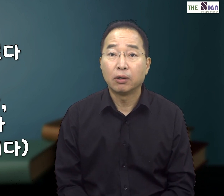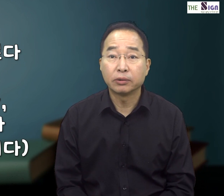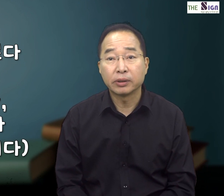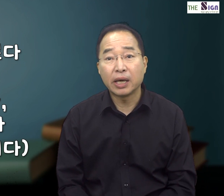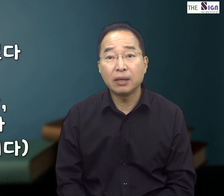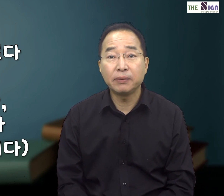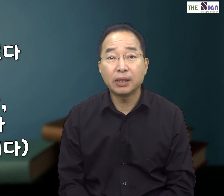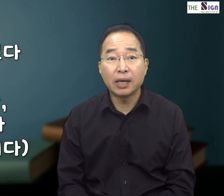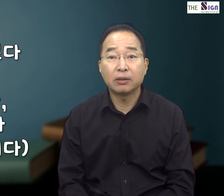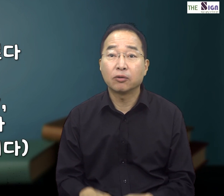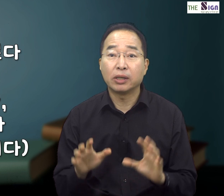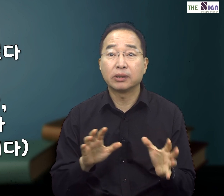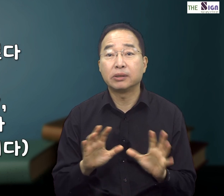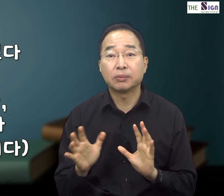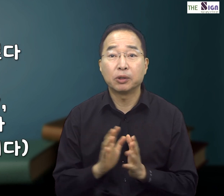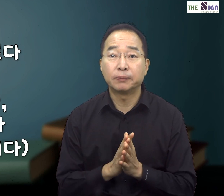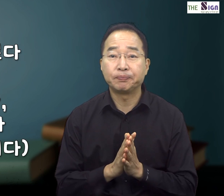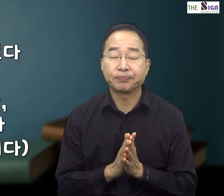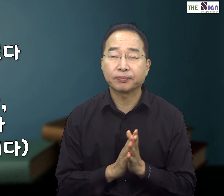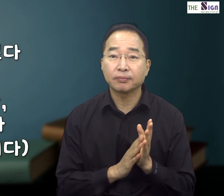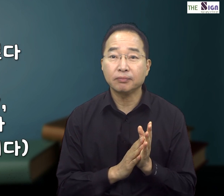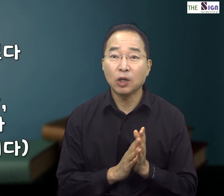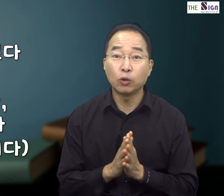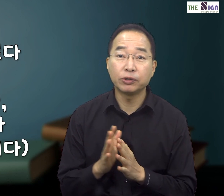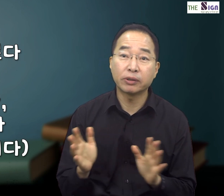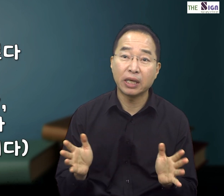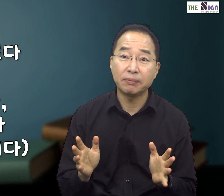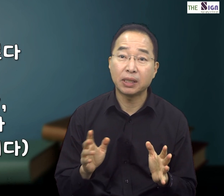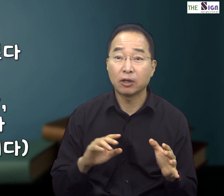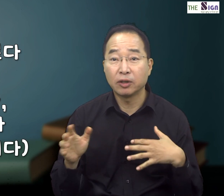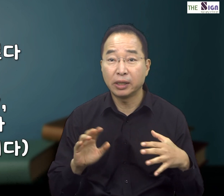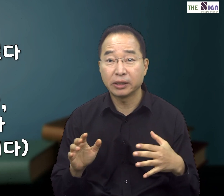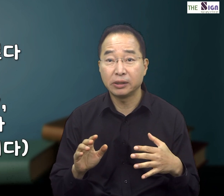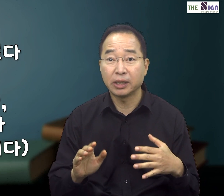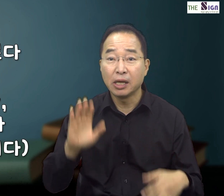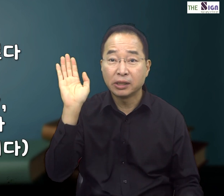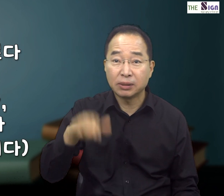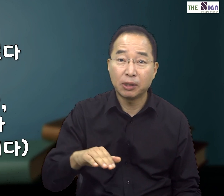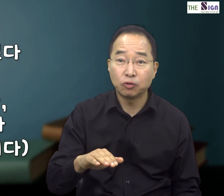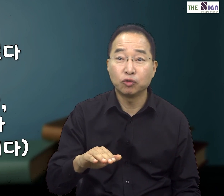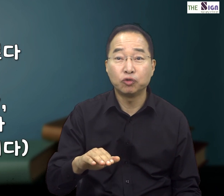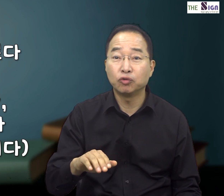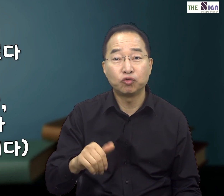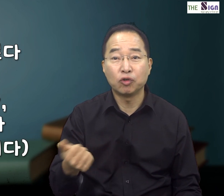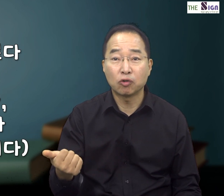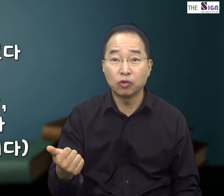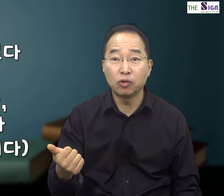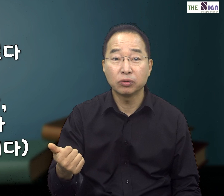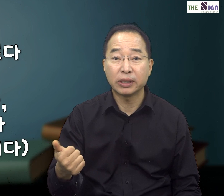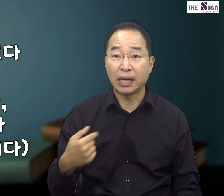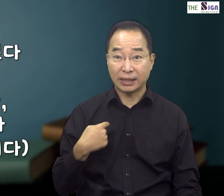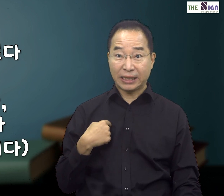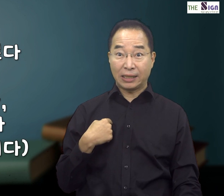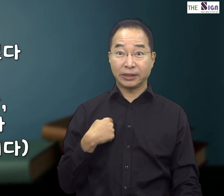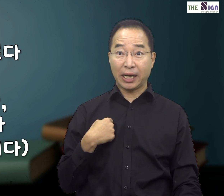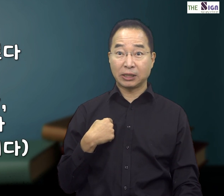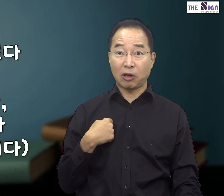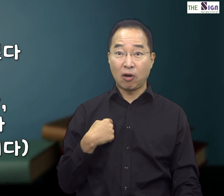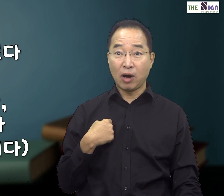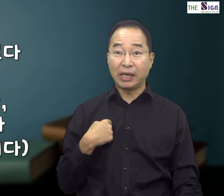어떤 게임이나 이런 거 할 때 이제 뭐 오징어 게임이나 그렇게 할 때 이제 치면은 누군 죽었고 나는 아직 살았어 할